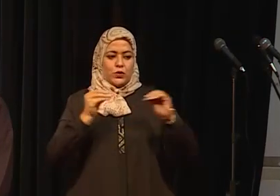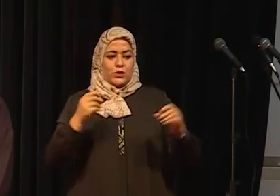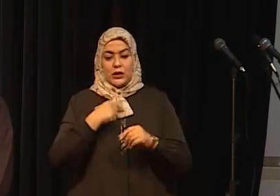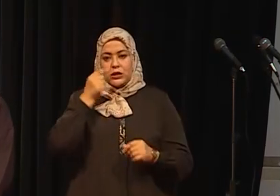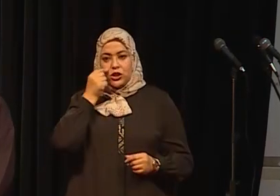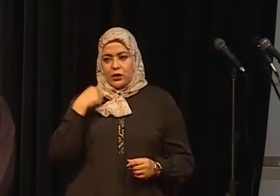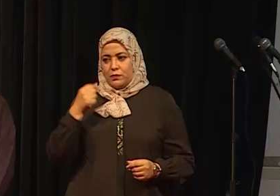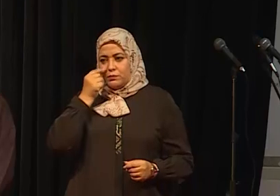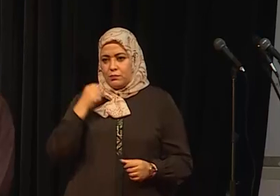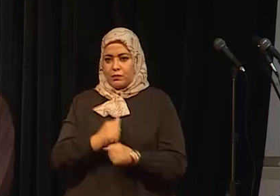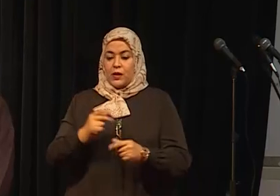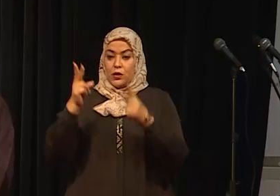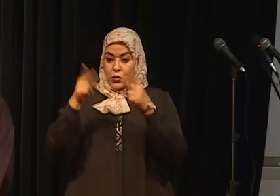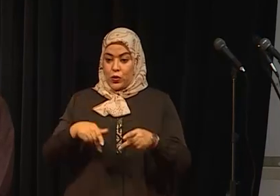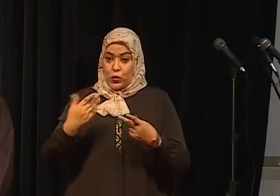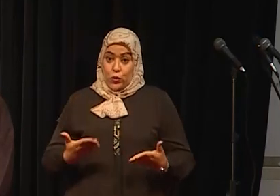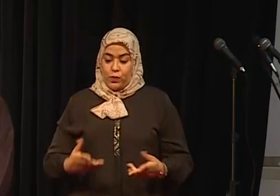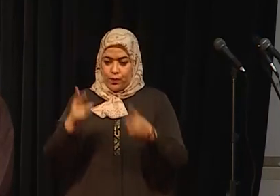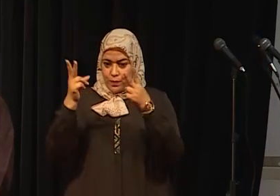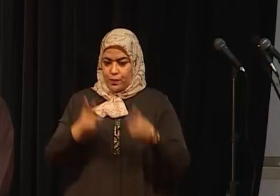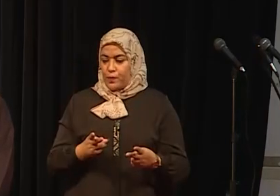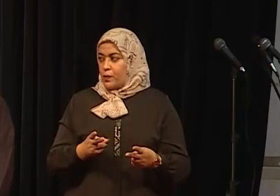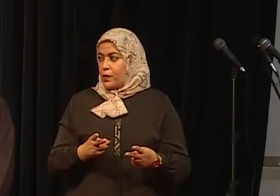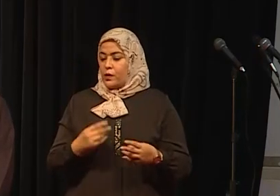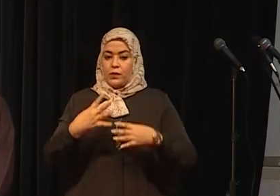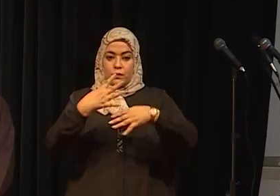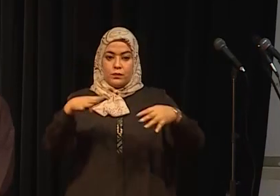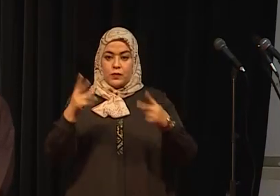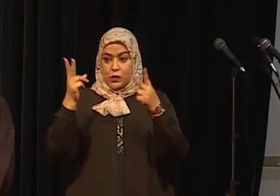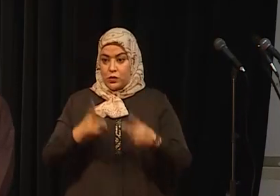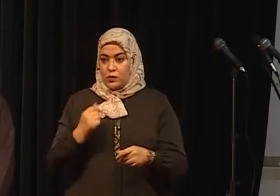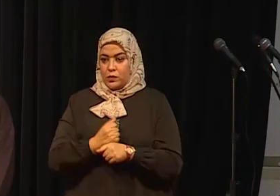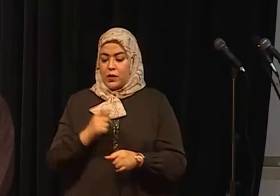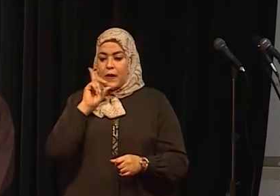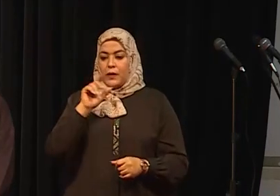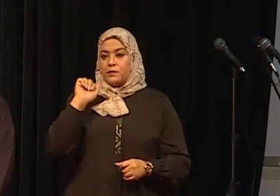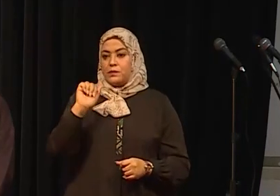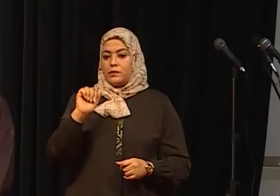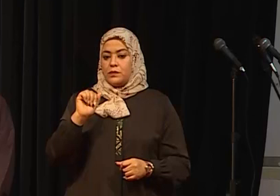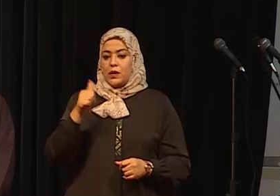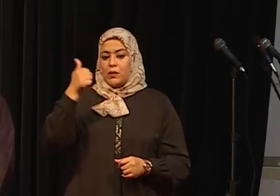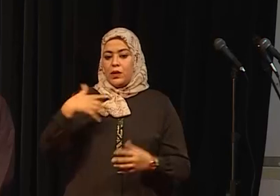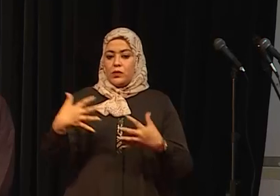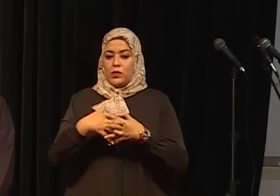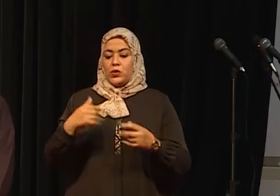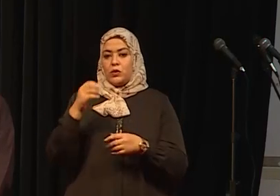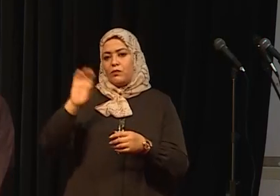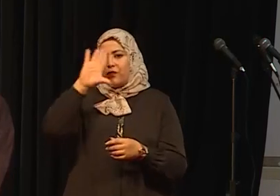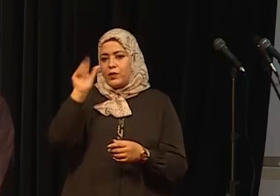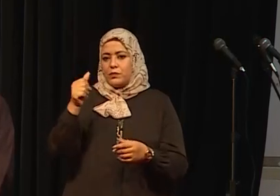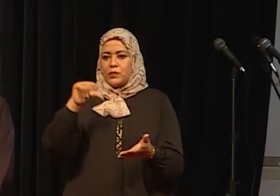الطابع الشخصي، وتحضر معنا في هذه الفعاليات السيدة مارغريت